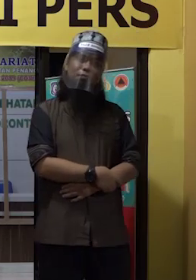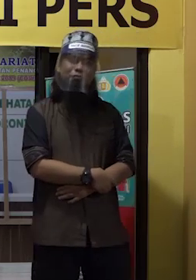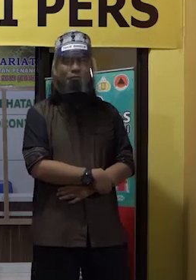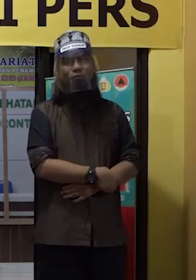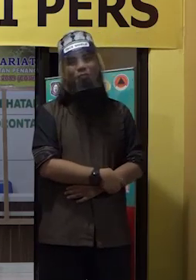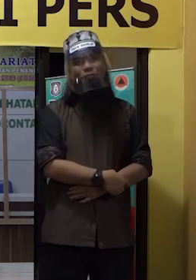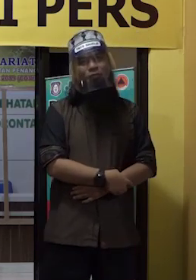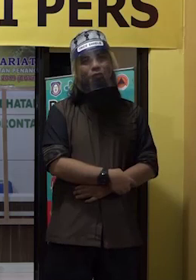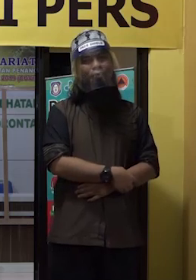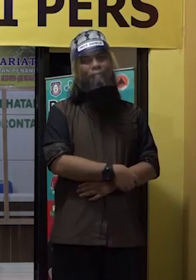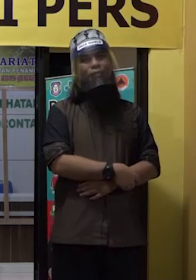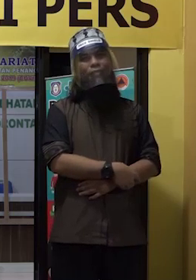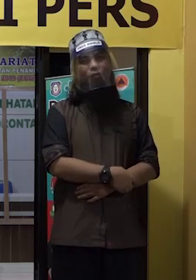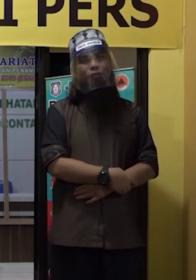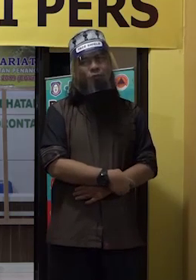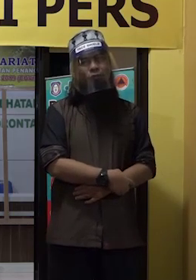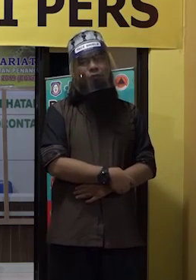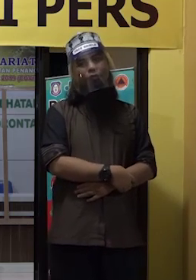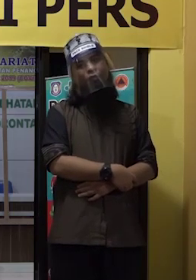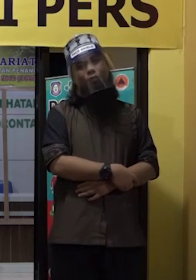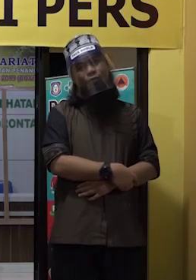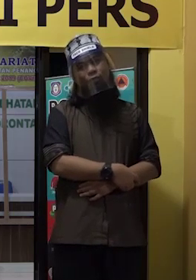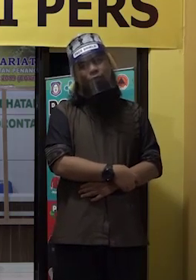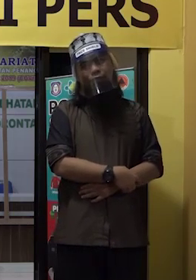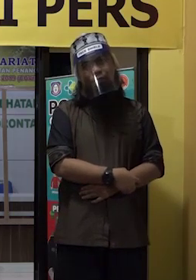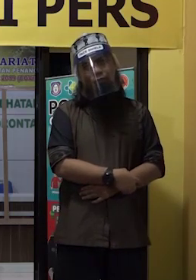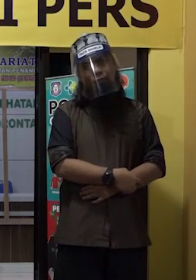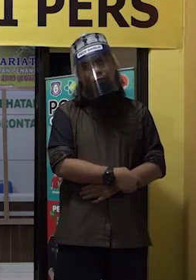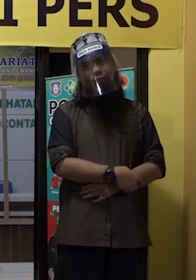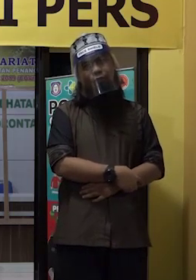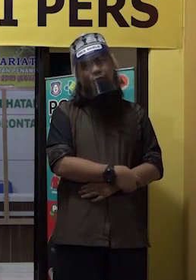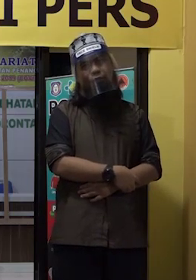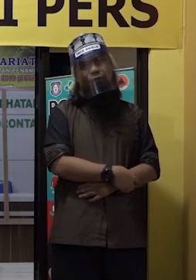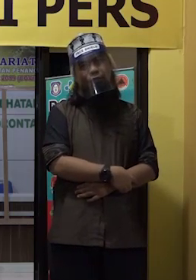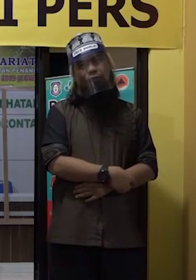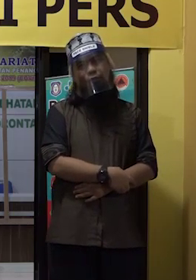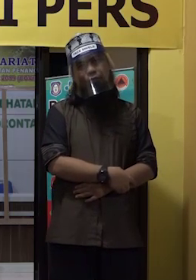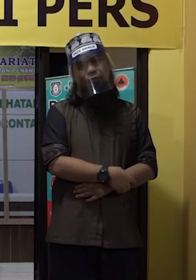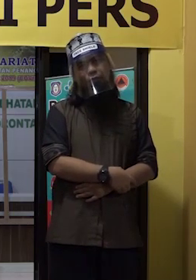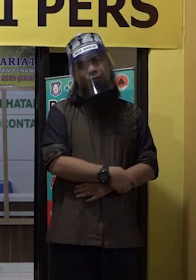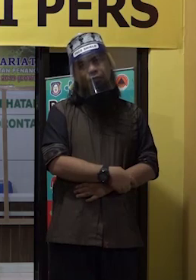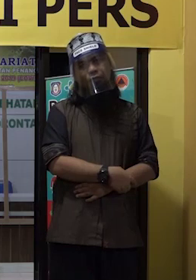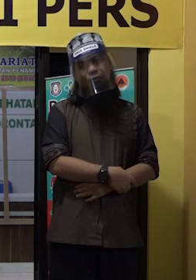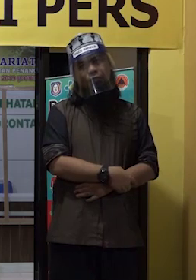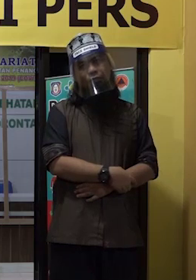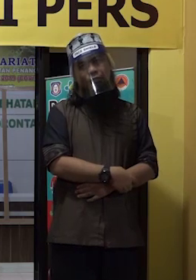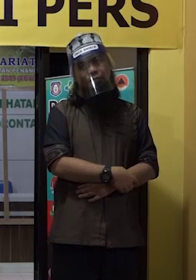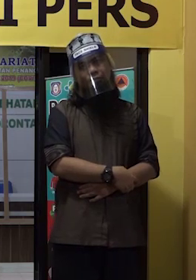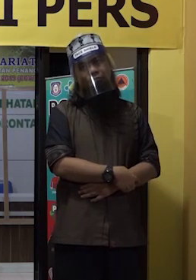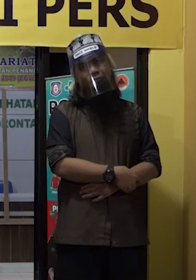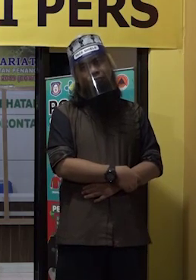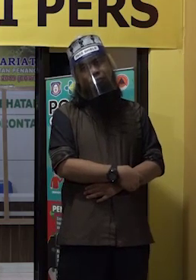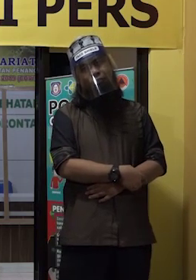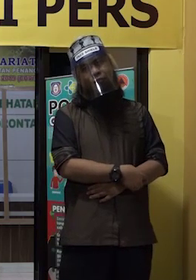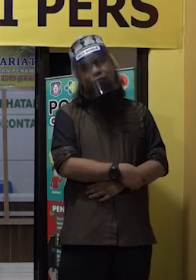mohon izin. Untuk karantina mandiri, apakah itu tidak berisiko bagi anggota keluarga atau masyarakat di sekitar